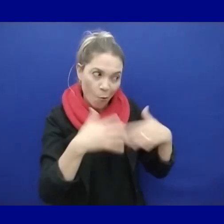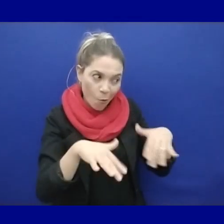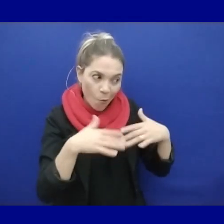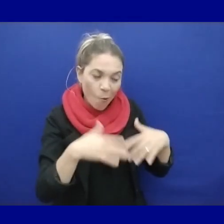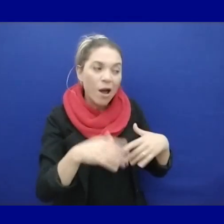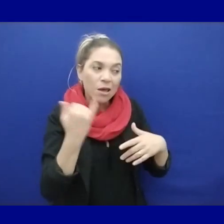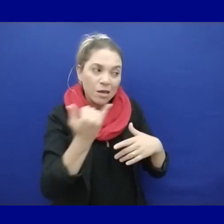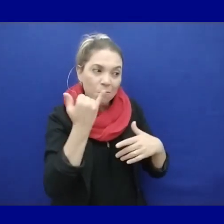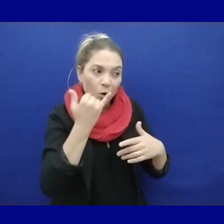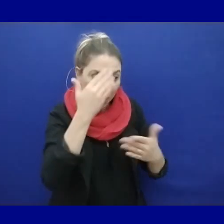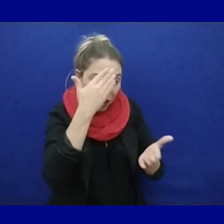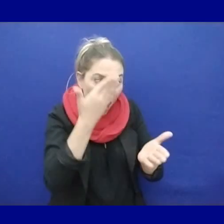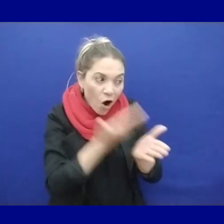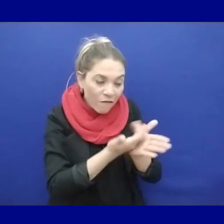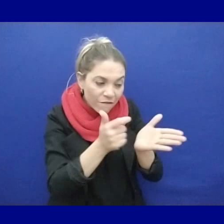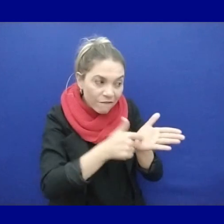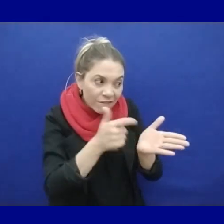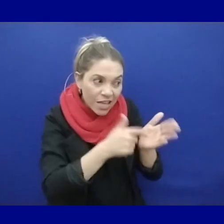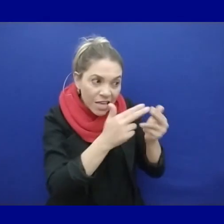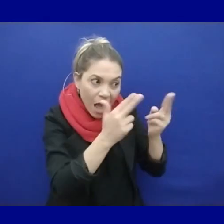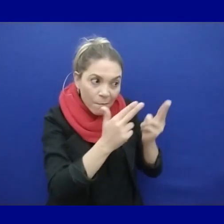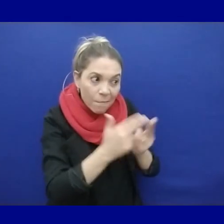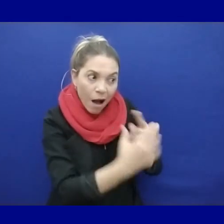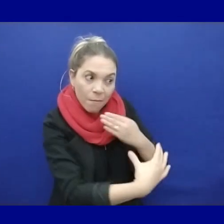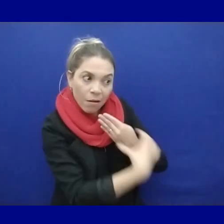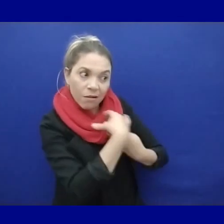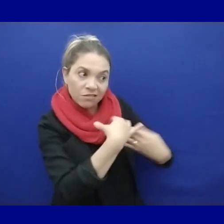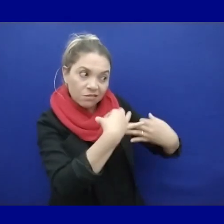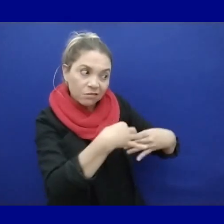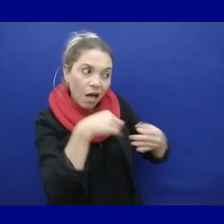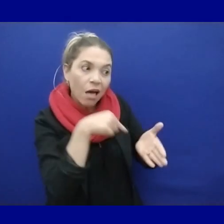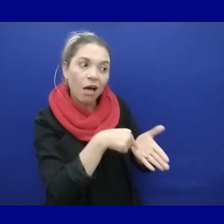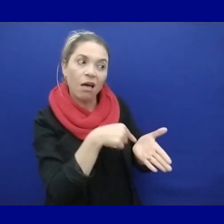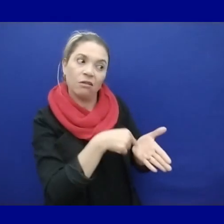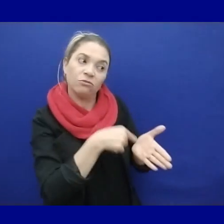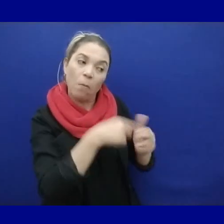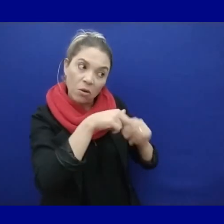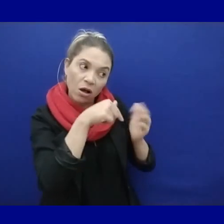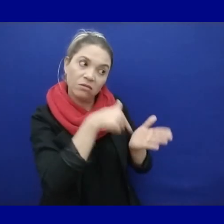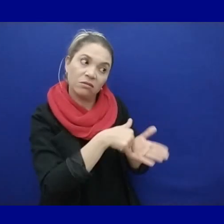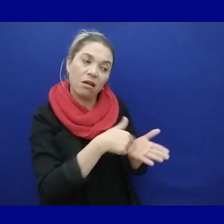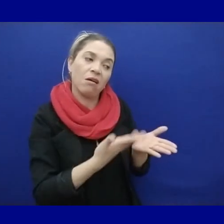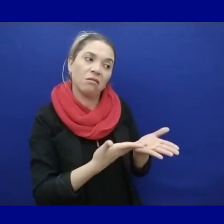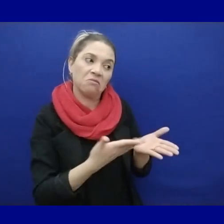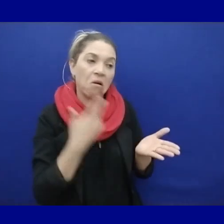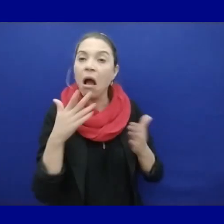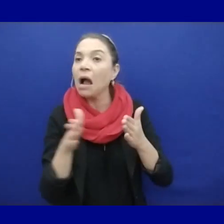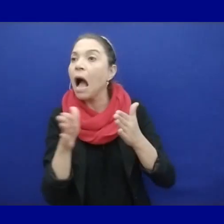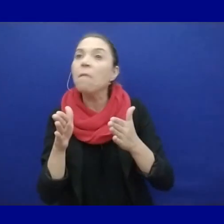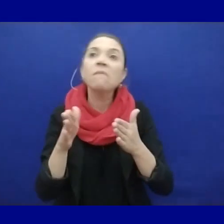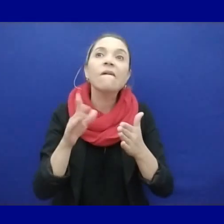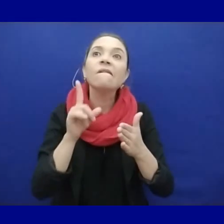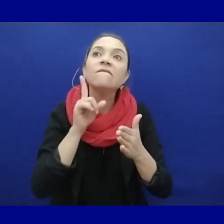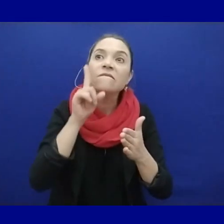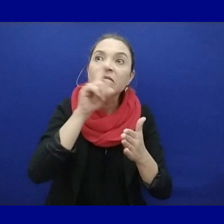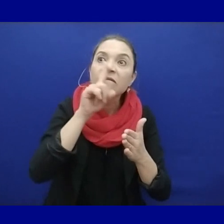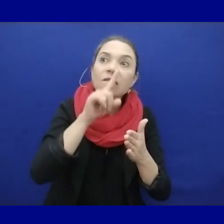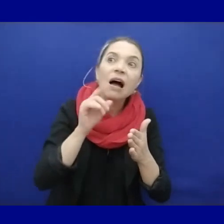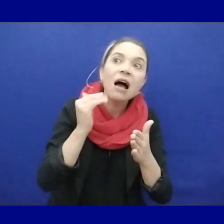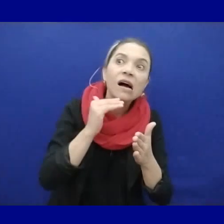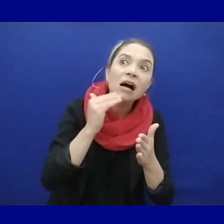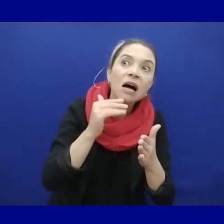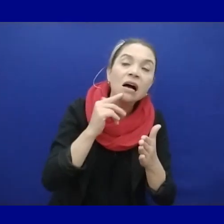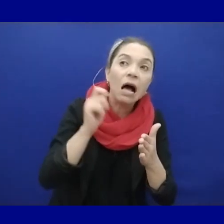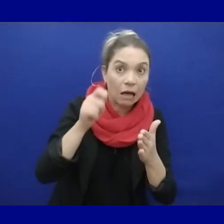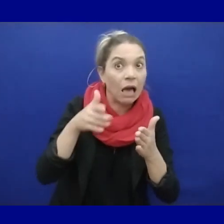dolorosa, que é melhor enfrentar algumas dificuldades no caminho certo, do que buscar um caminho aparentemente sem